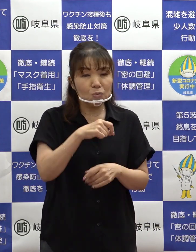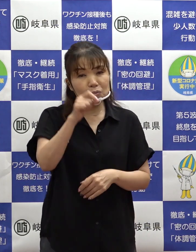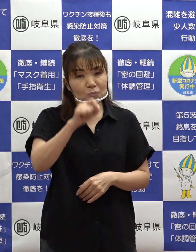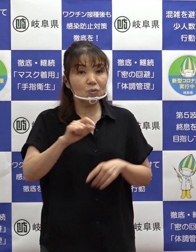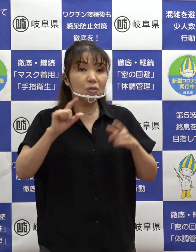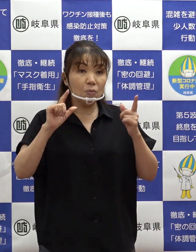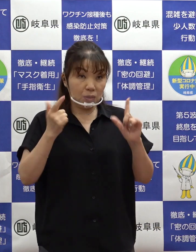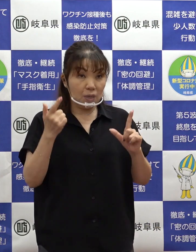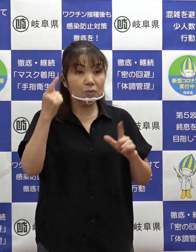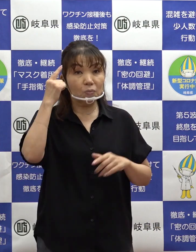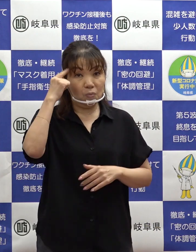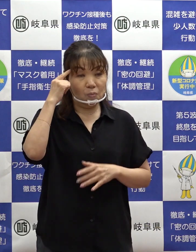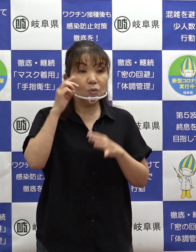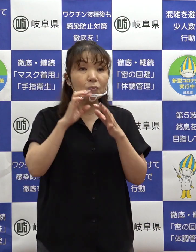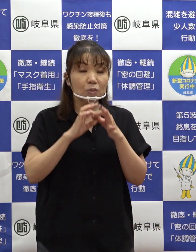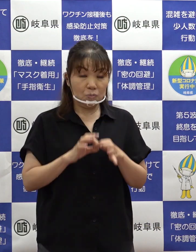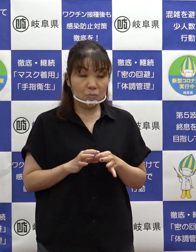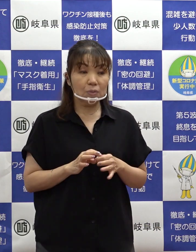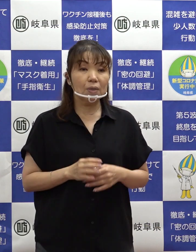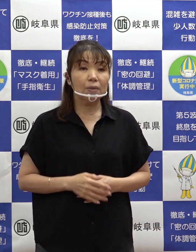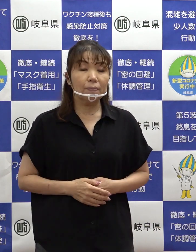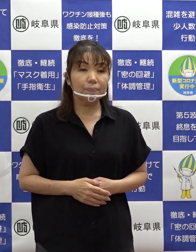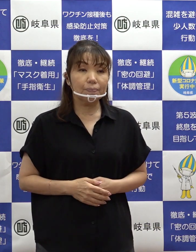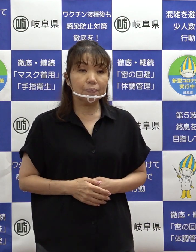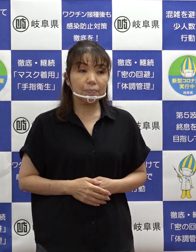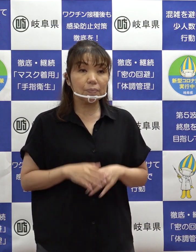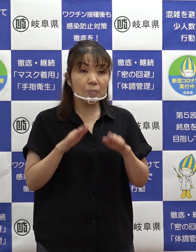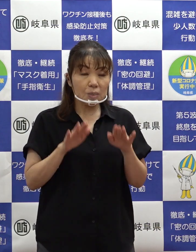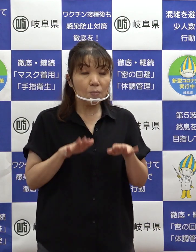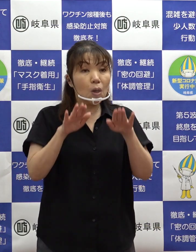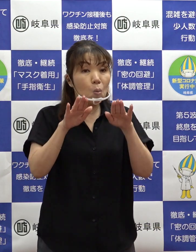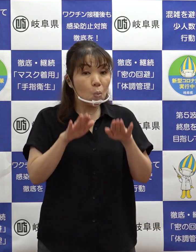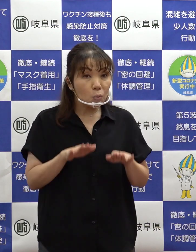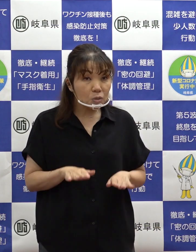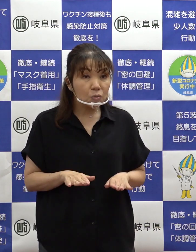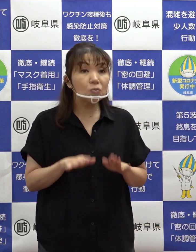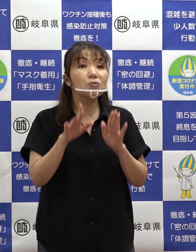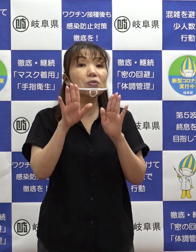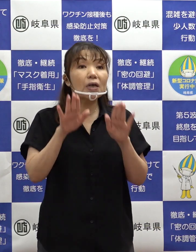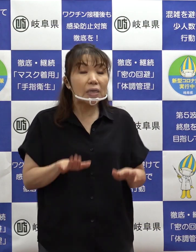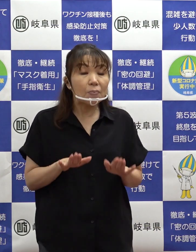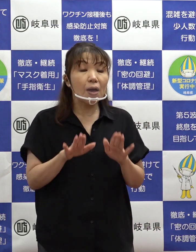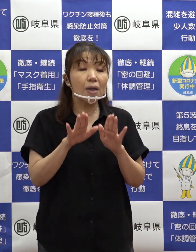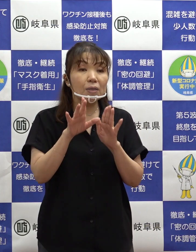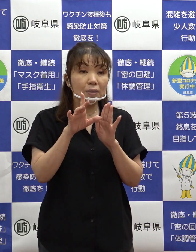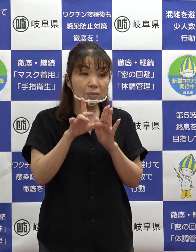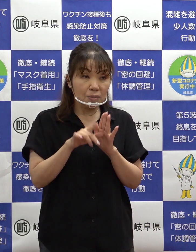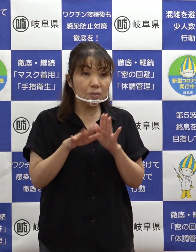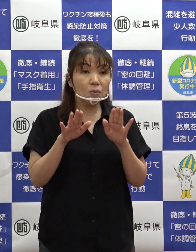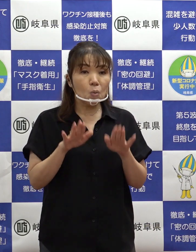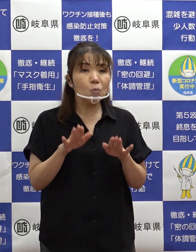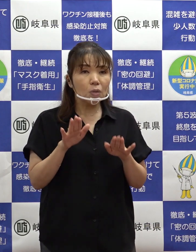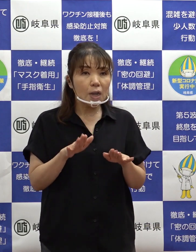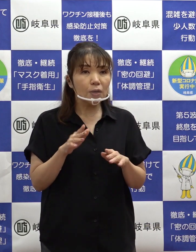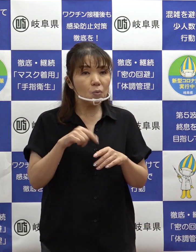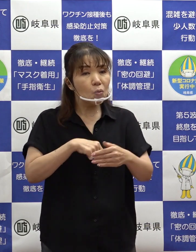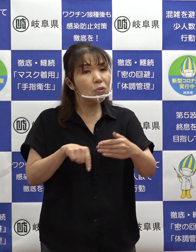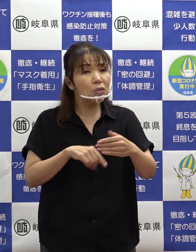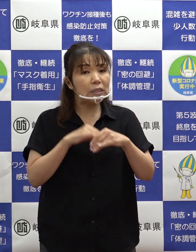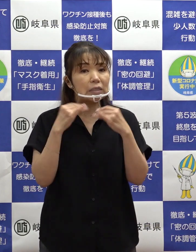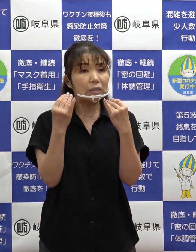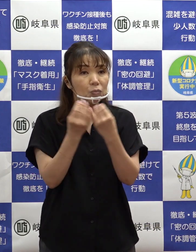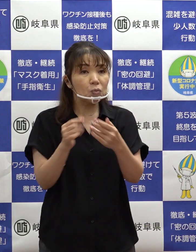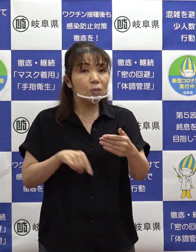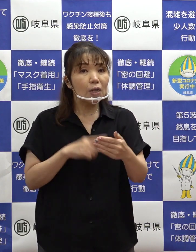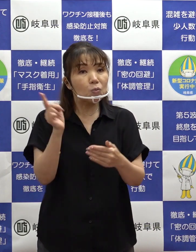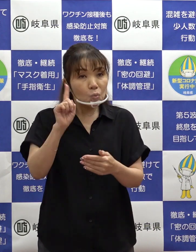ではないということを感じましたので、今少し落ち着いたところでですね、今回どうであったかということをご説明をして、協